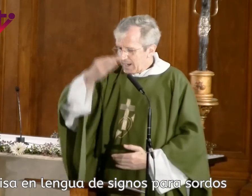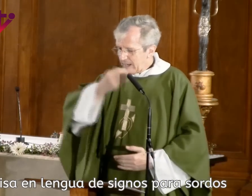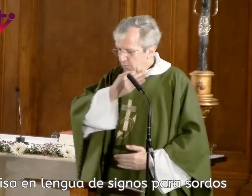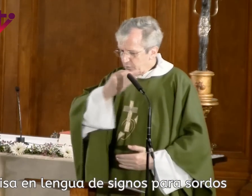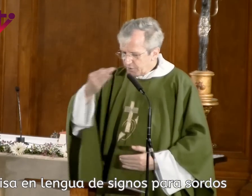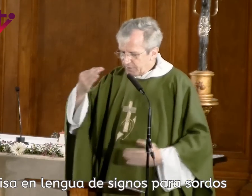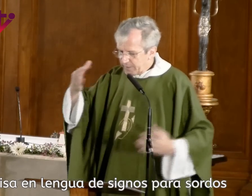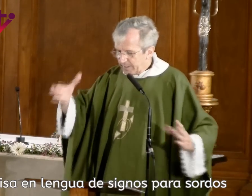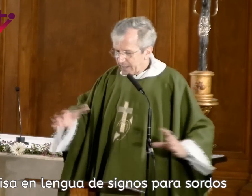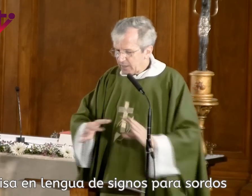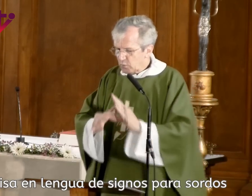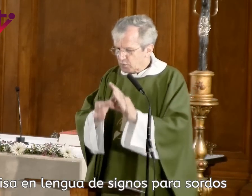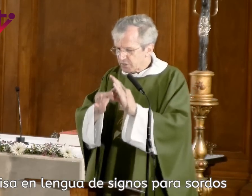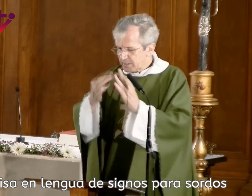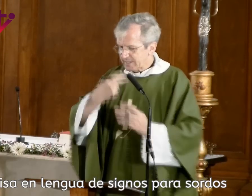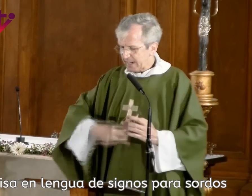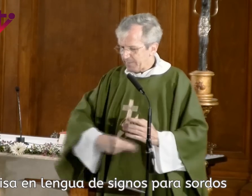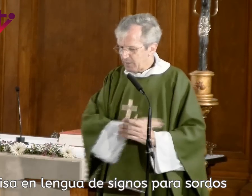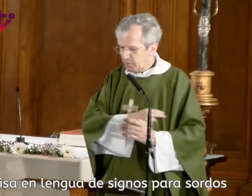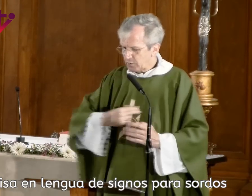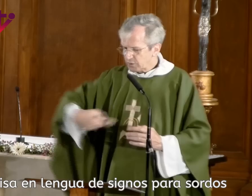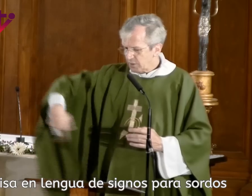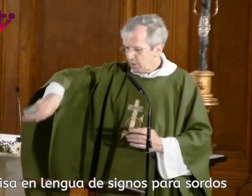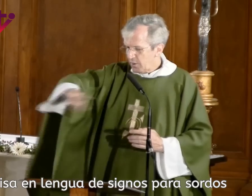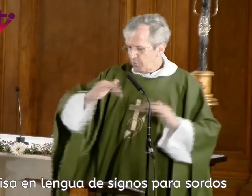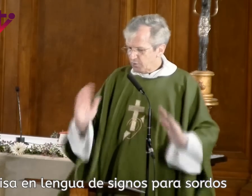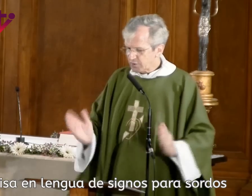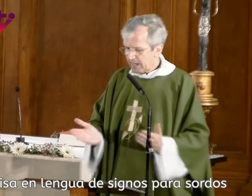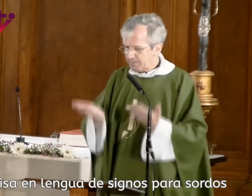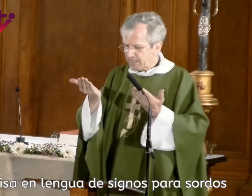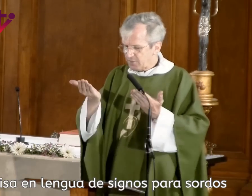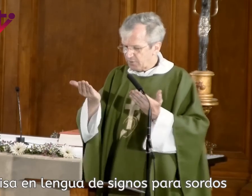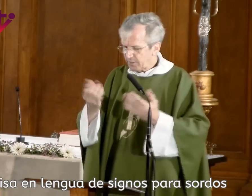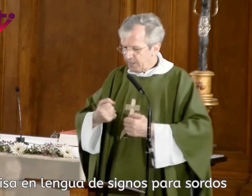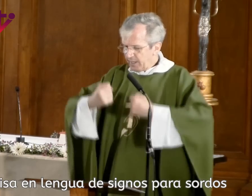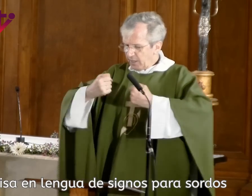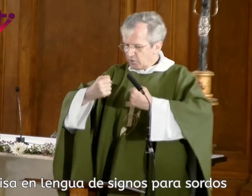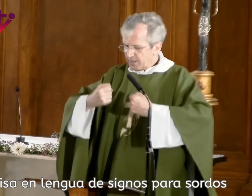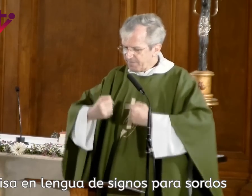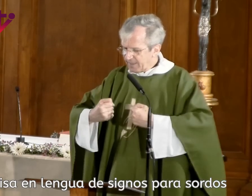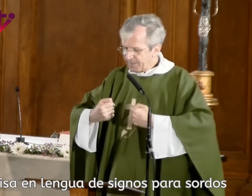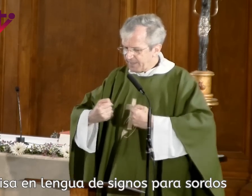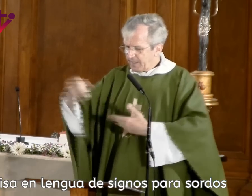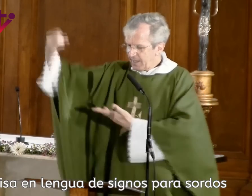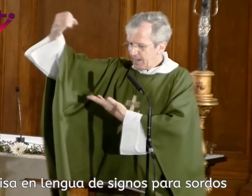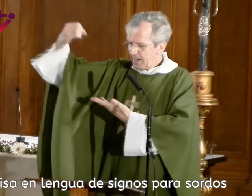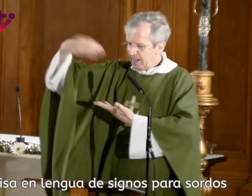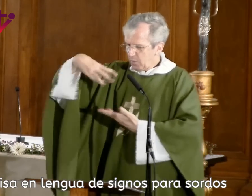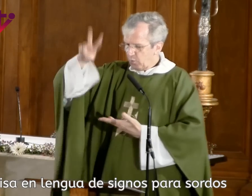La comunión en tus sacramentos nos salve, Señor, y nos afiance en la luz